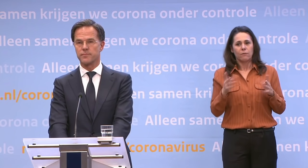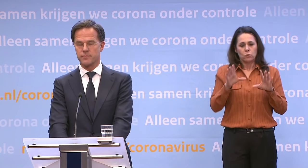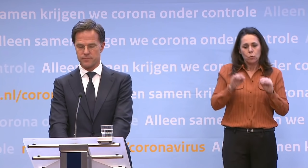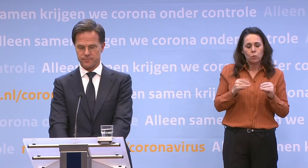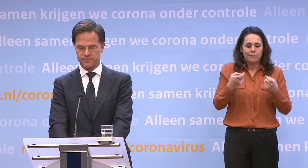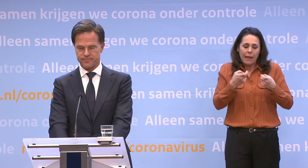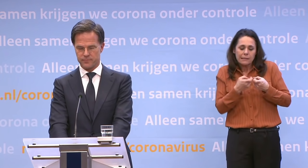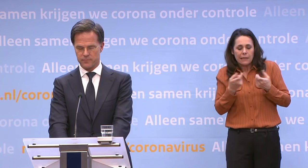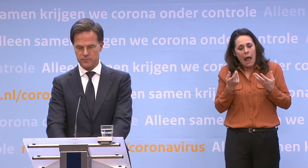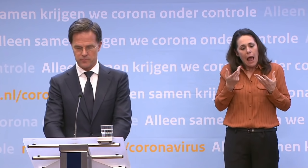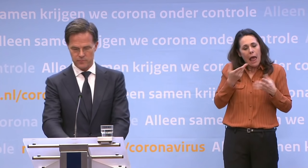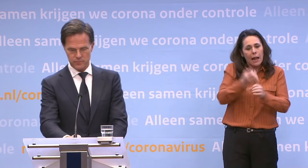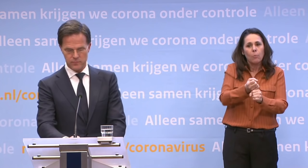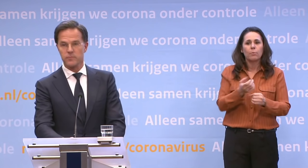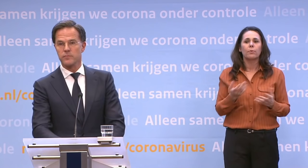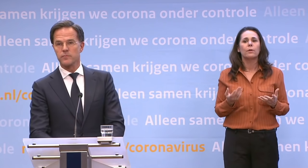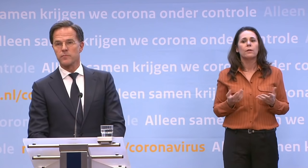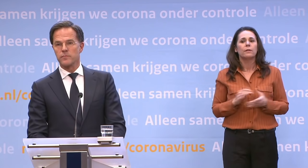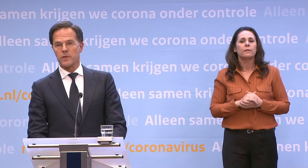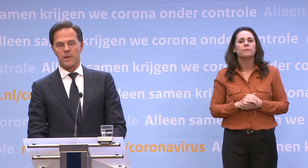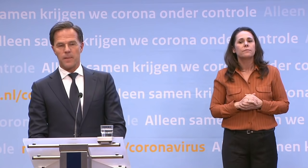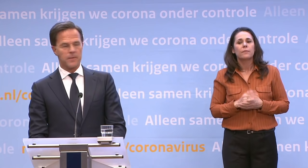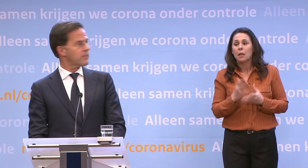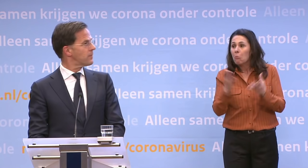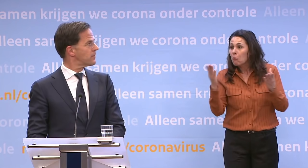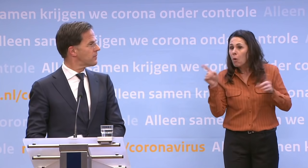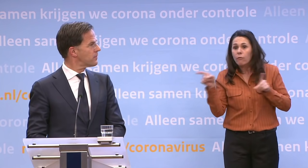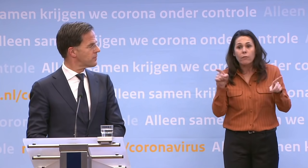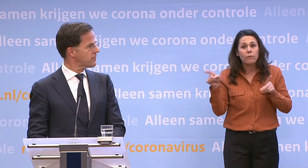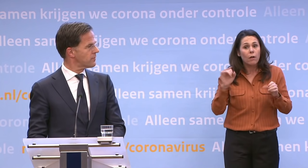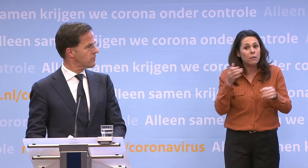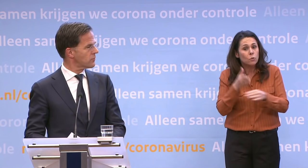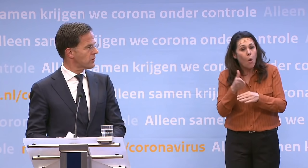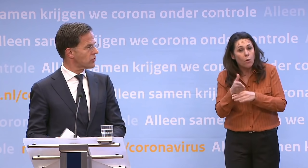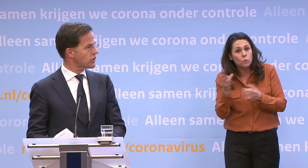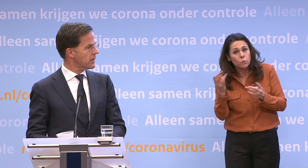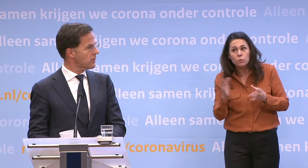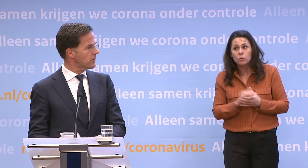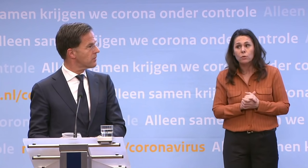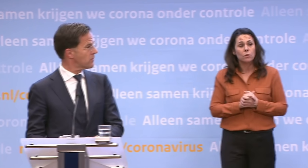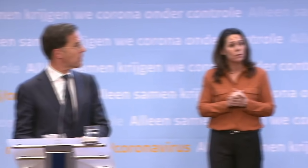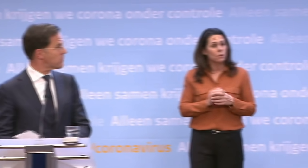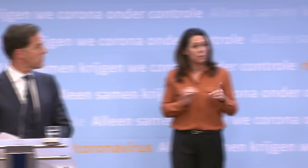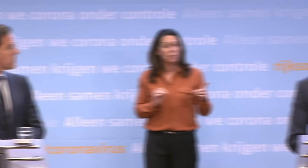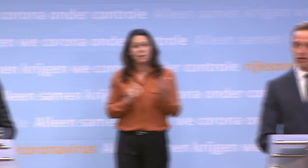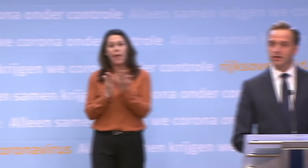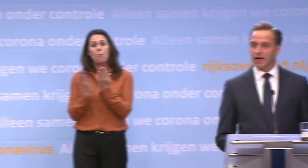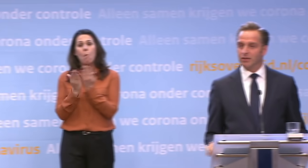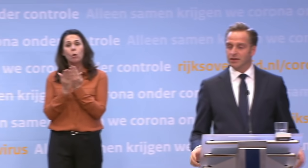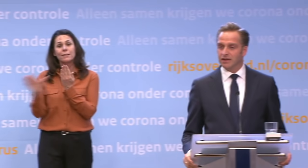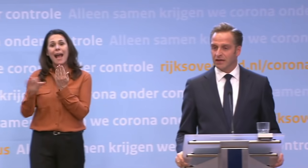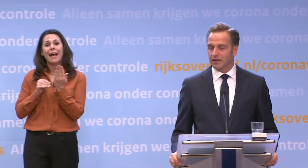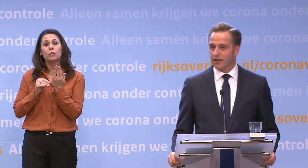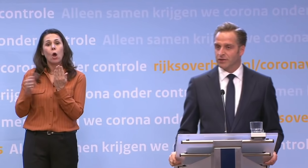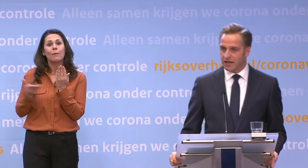toelage. Heeft u toen positief op gereageerd? Kan een van u twee zeggen of dat doorgaat en hoe dat eruit gaat zien? Ja, de motie is aangenomen in de